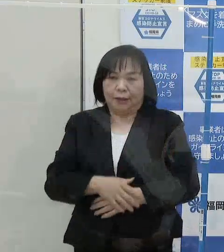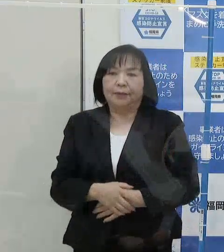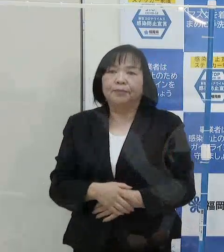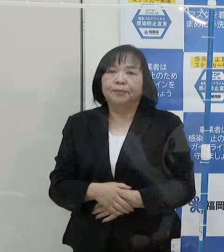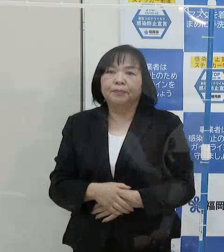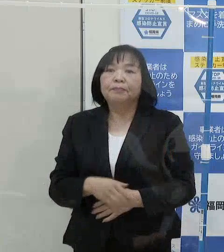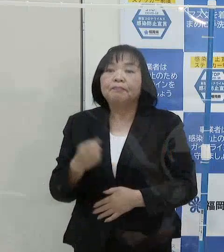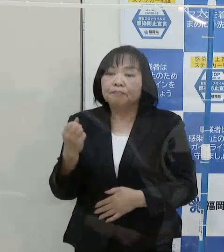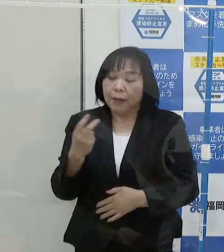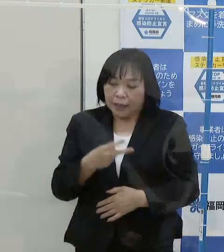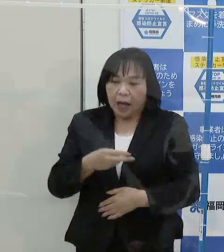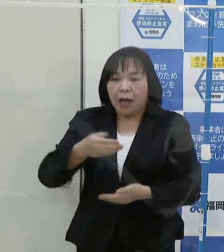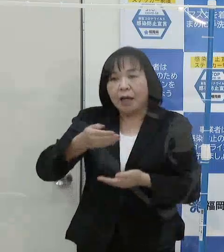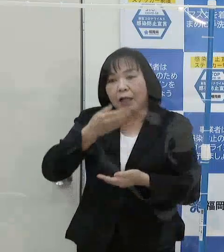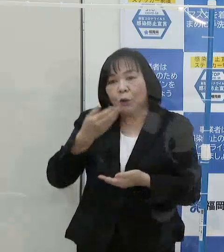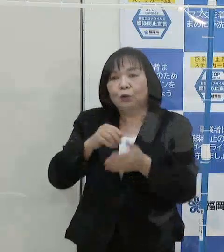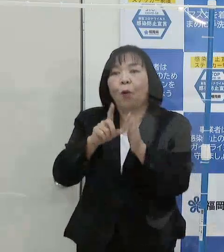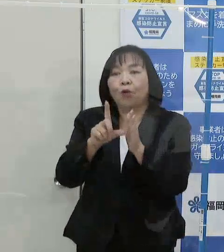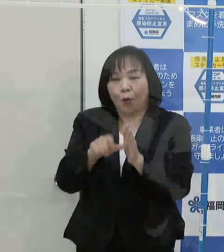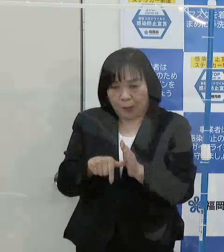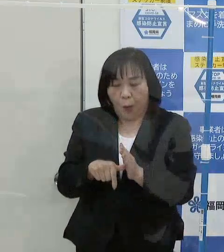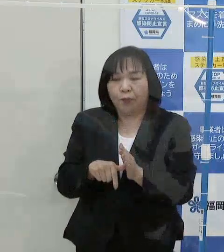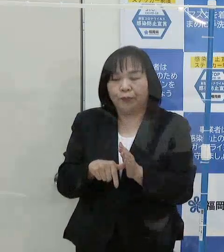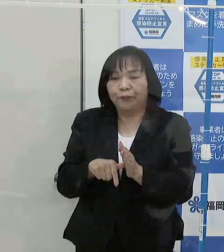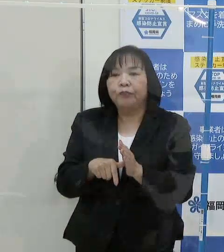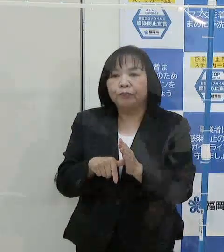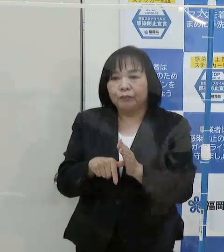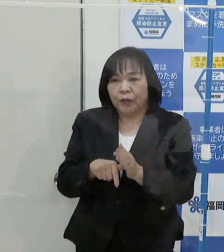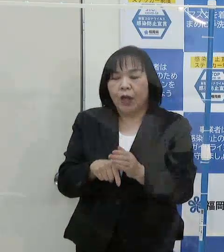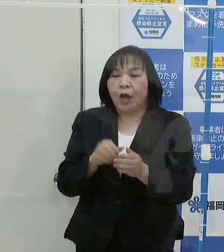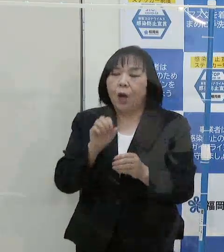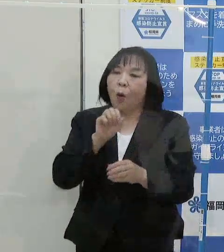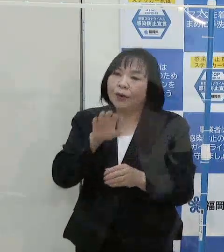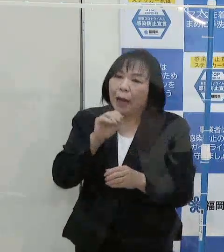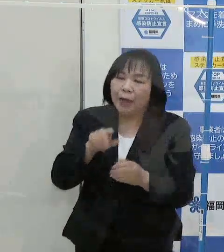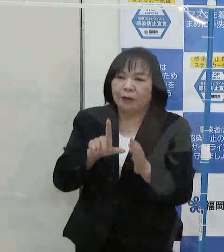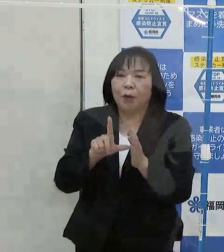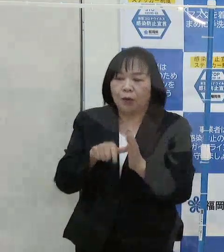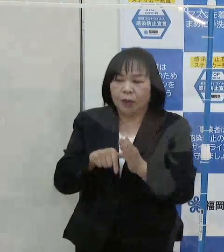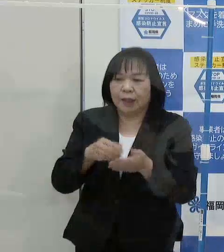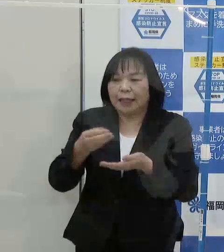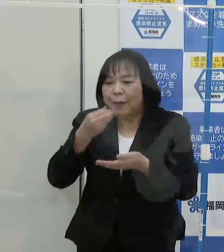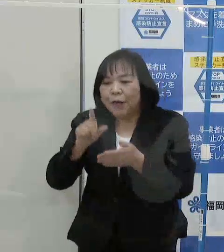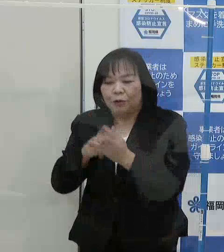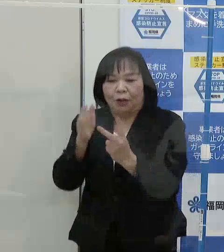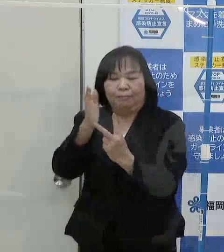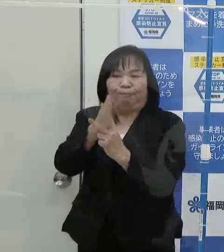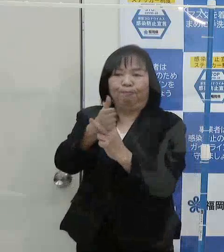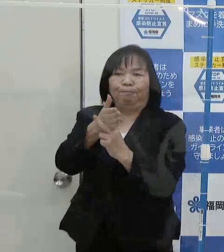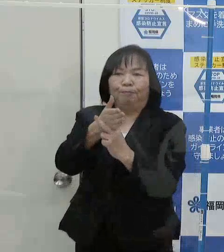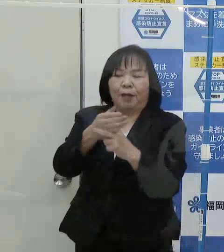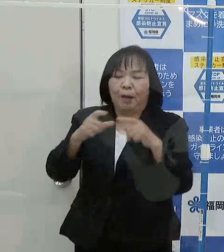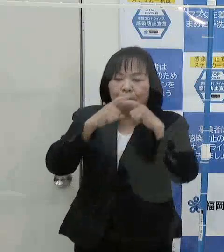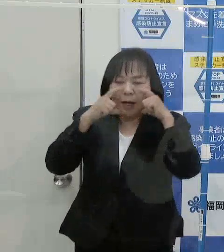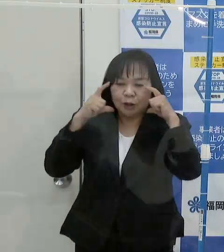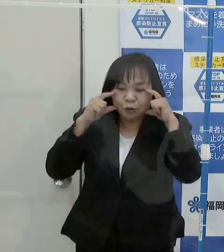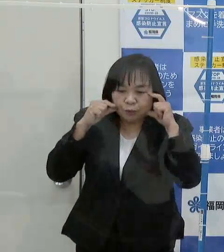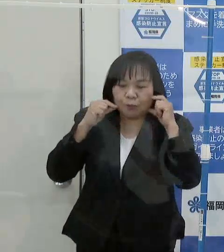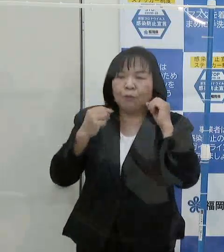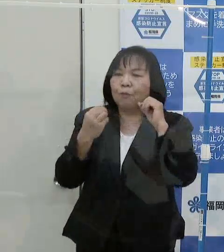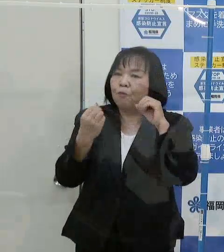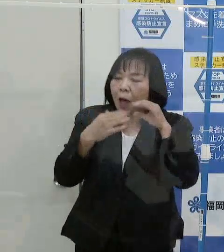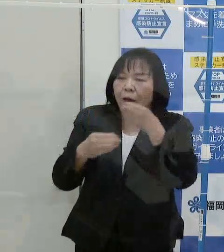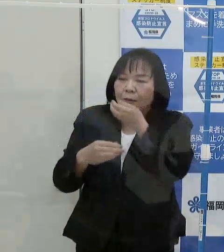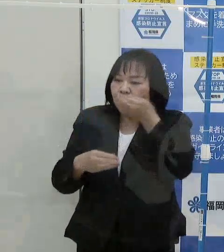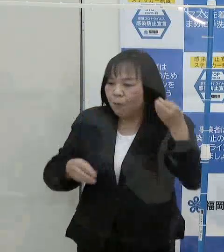また会食等をやる場合には、お話をするときと食べるときとうまく使い分けて、マスクの着用、あるいは